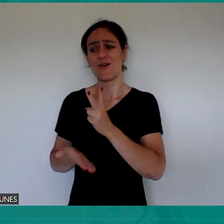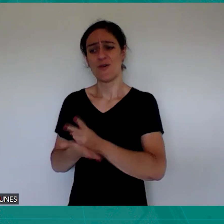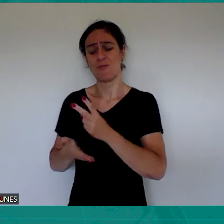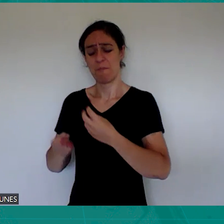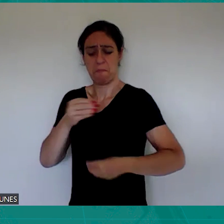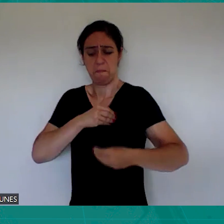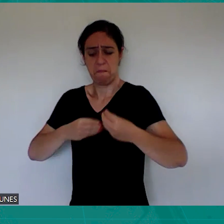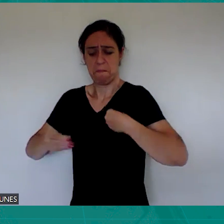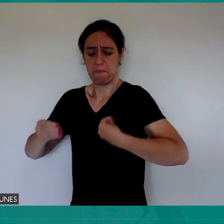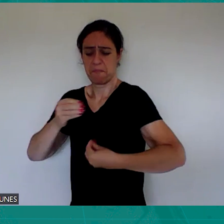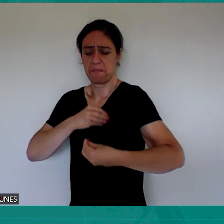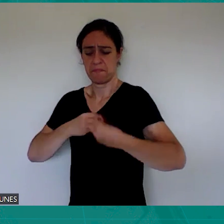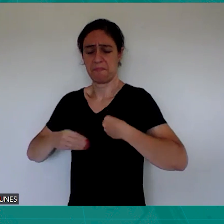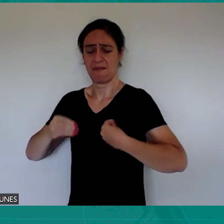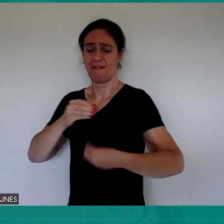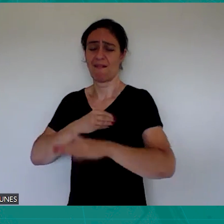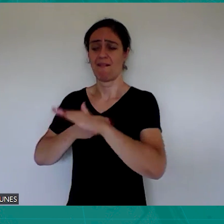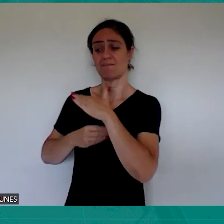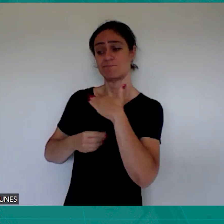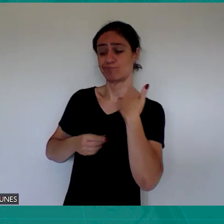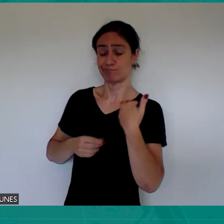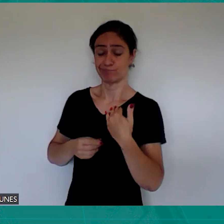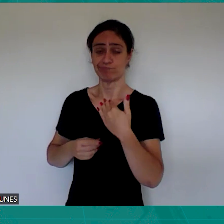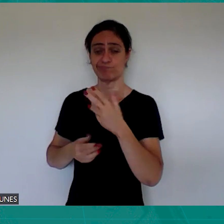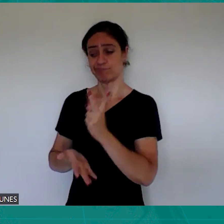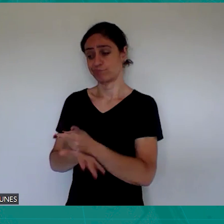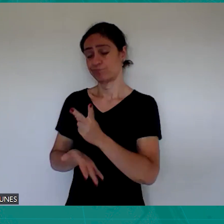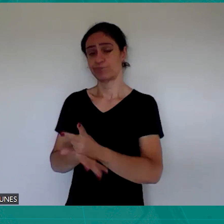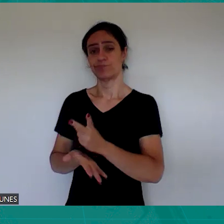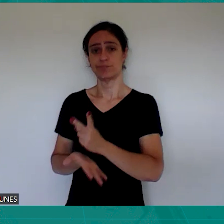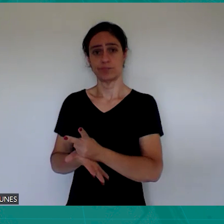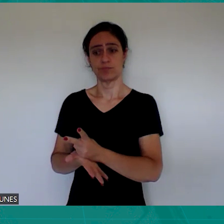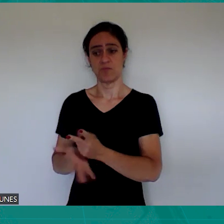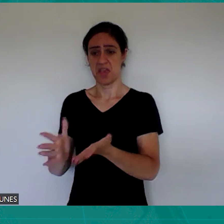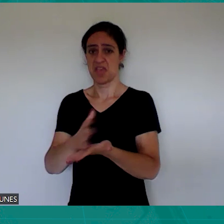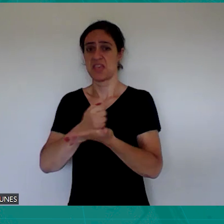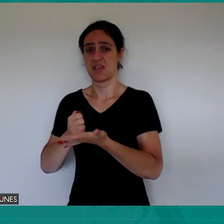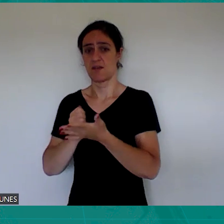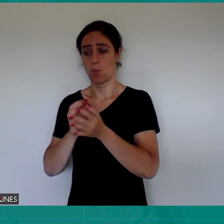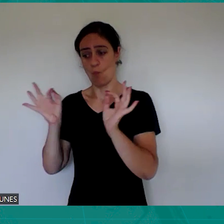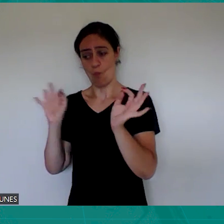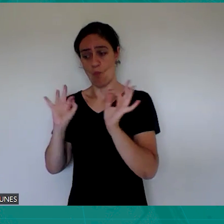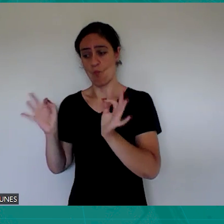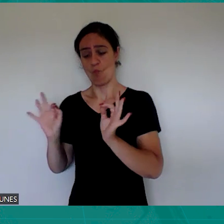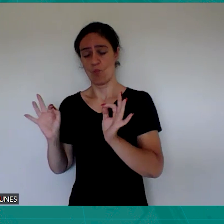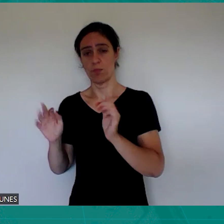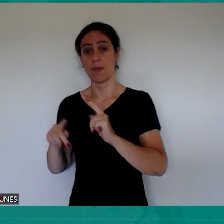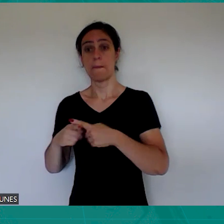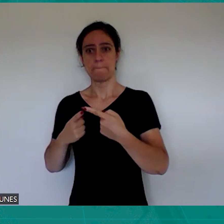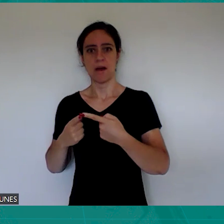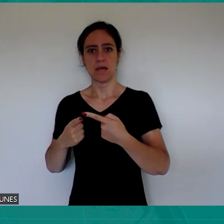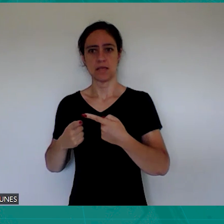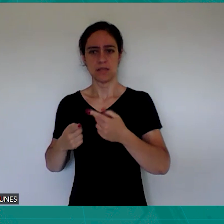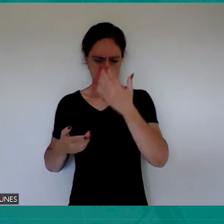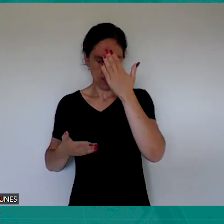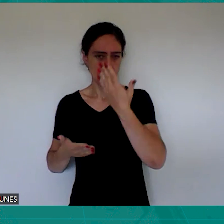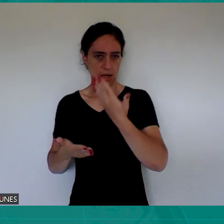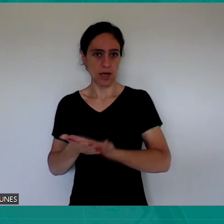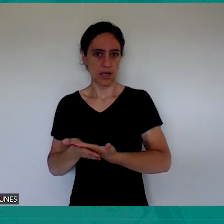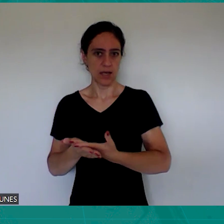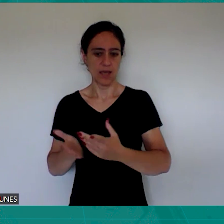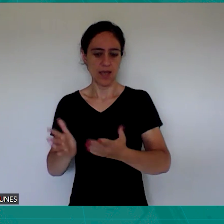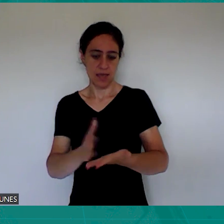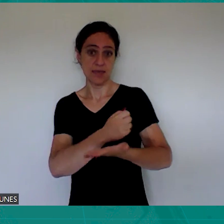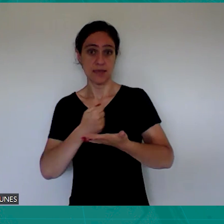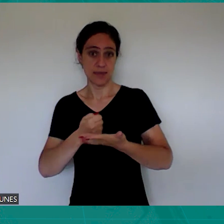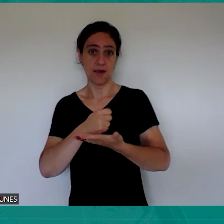eles vão morrer nos seus pecados, eles não têm salvação, irmão. Mas se eles crerem, eles serão salvos, tá?